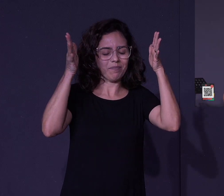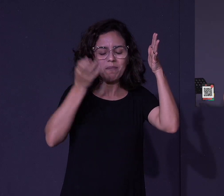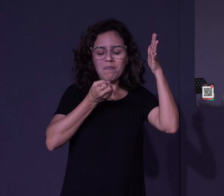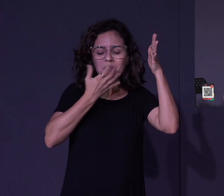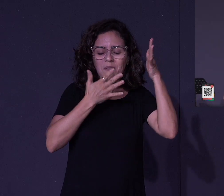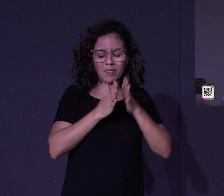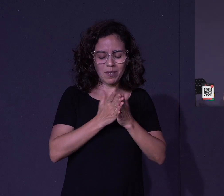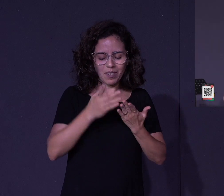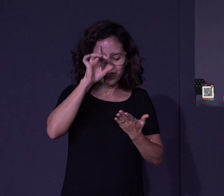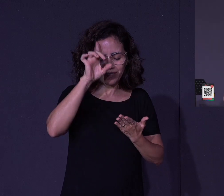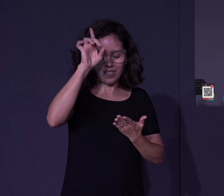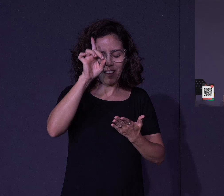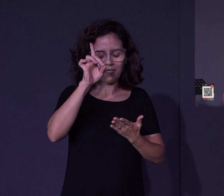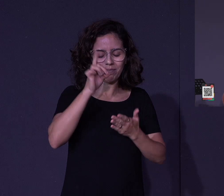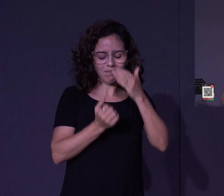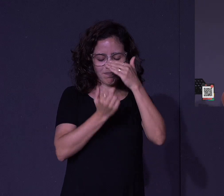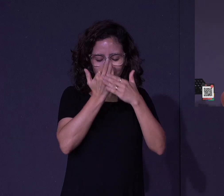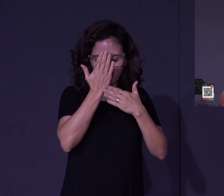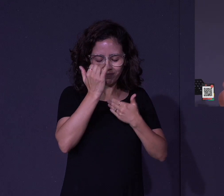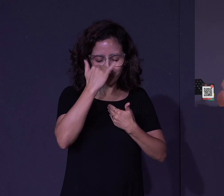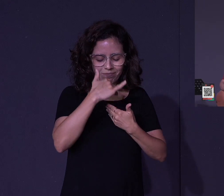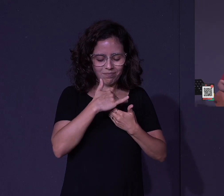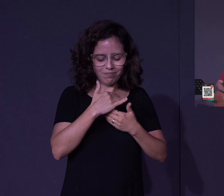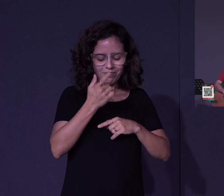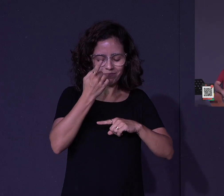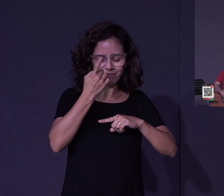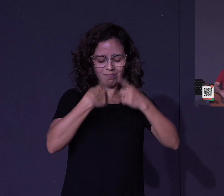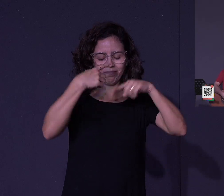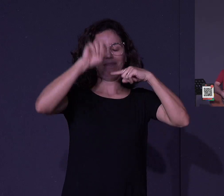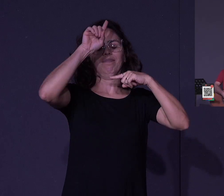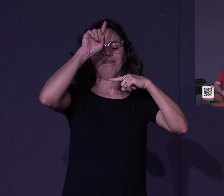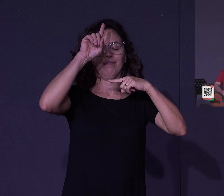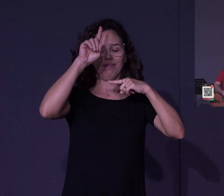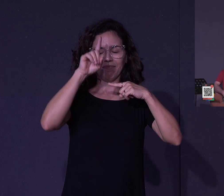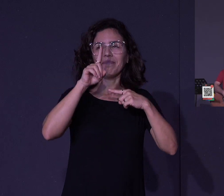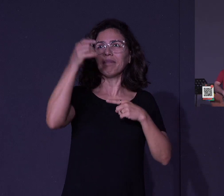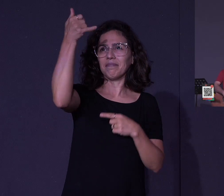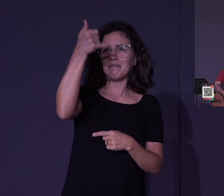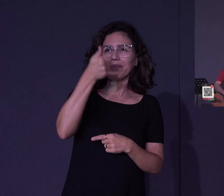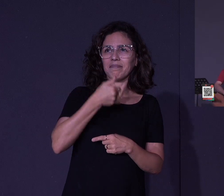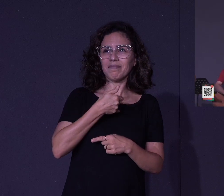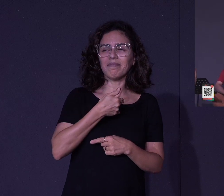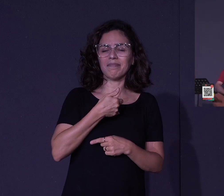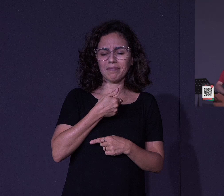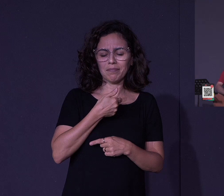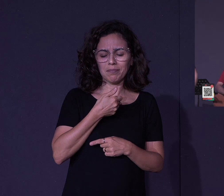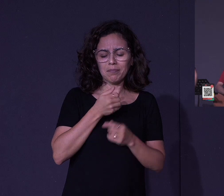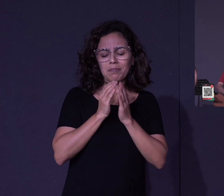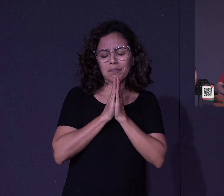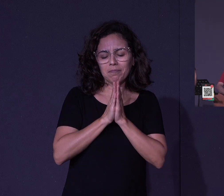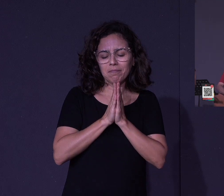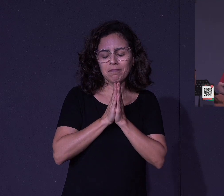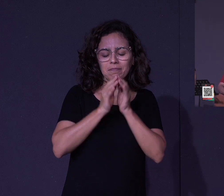vazia. Fala conosco, por bondade. Põe as tuas palavras em nossa